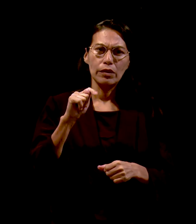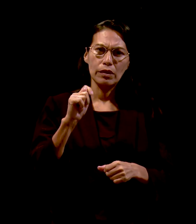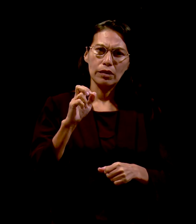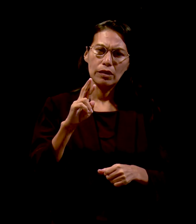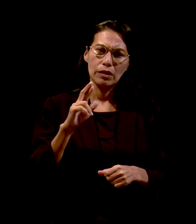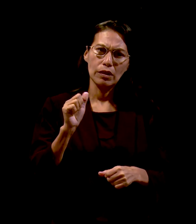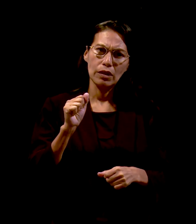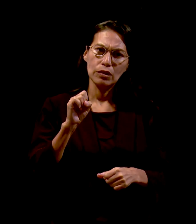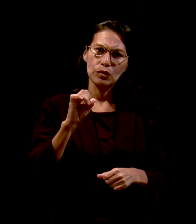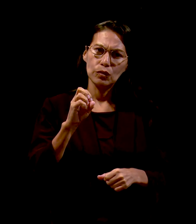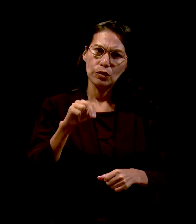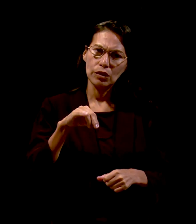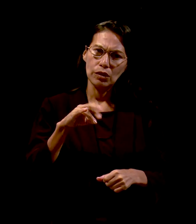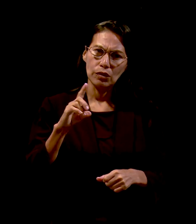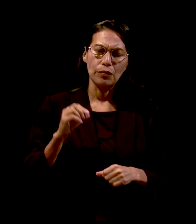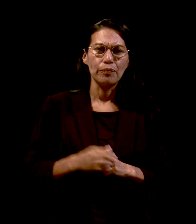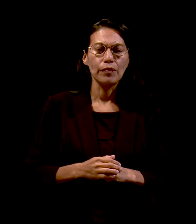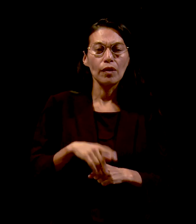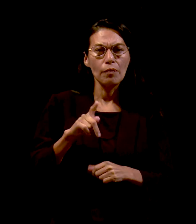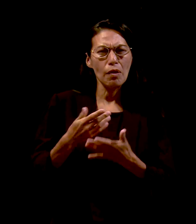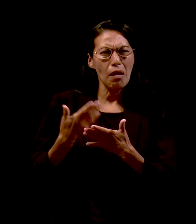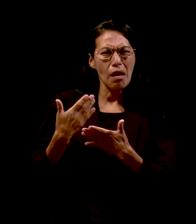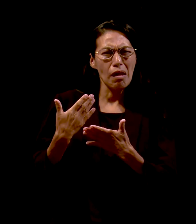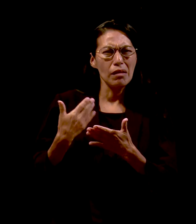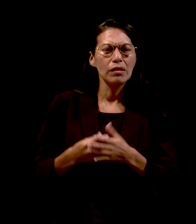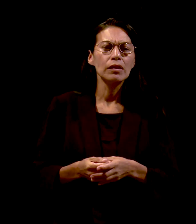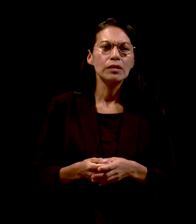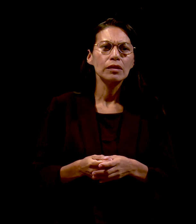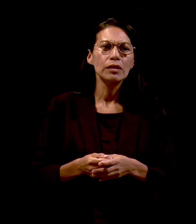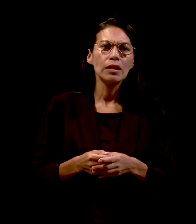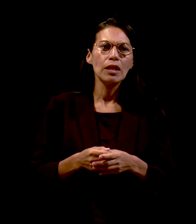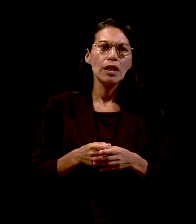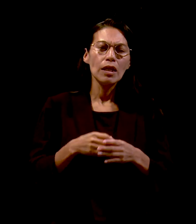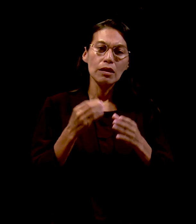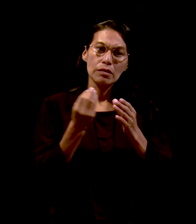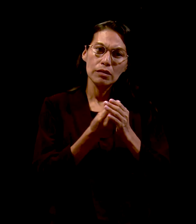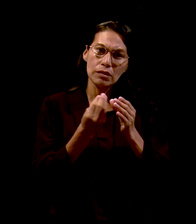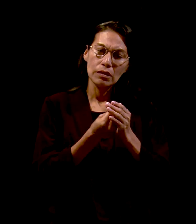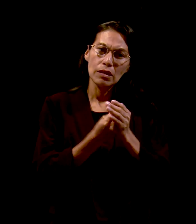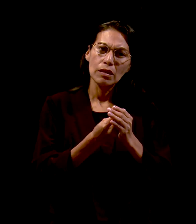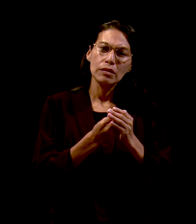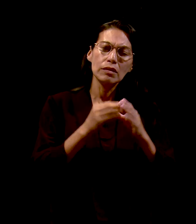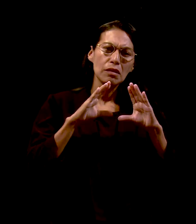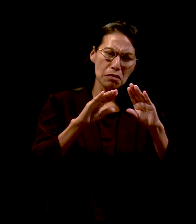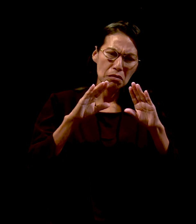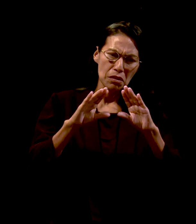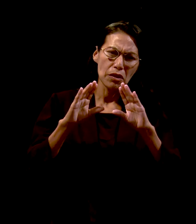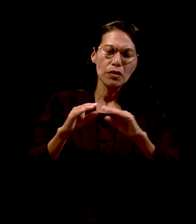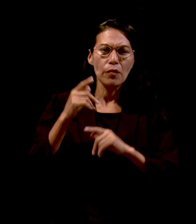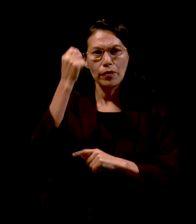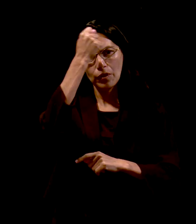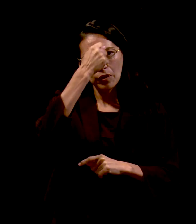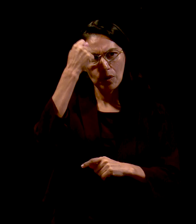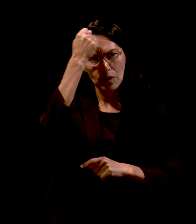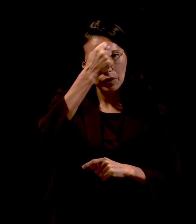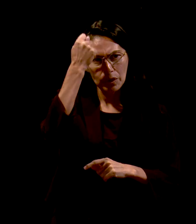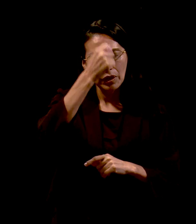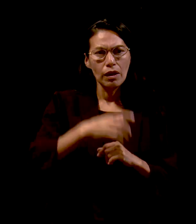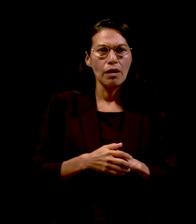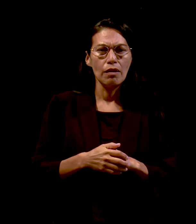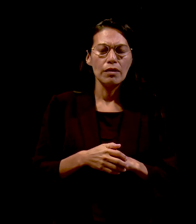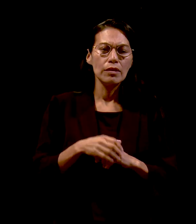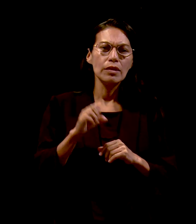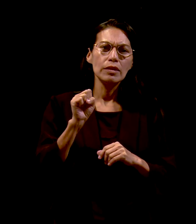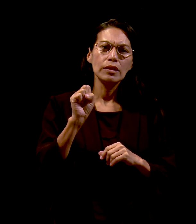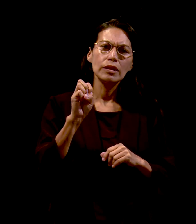aproximadamente ocho años me estoy dedicando a la a impartir clases a la docencia en teología